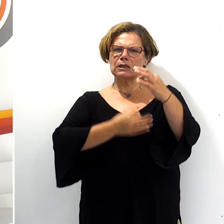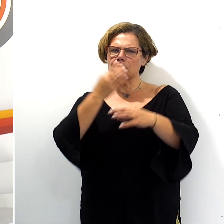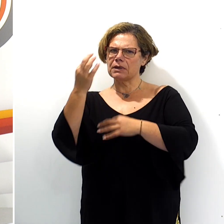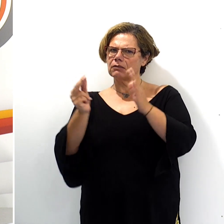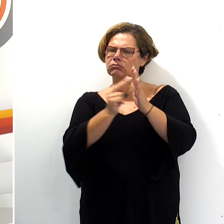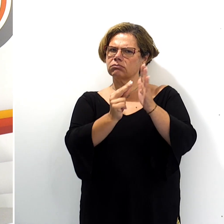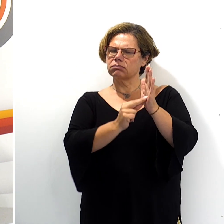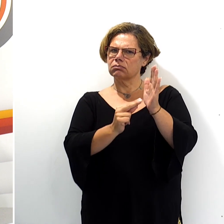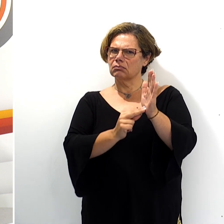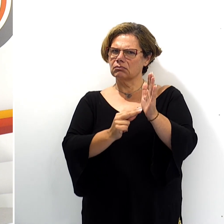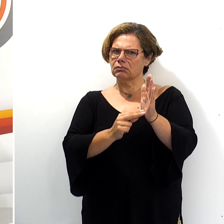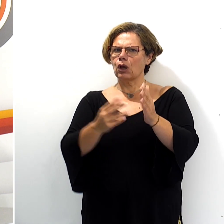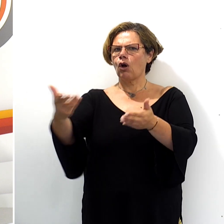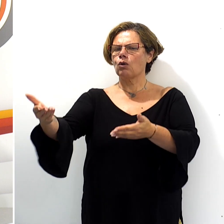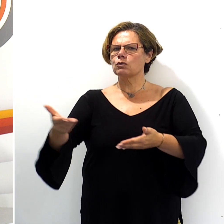per